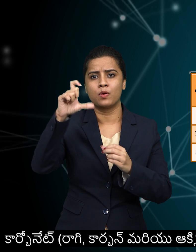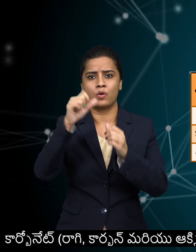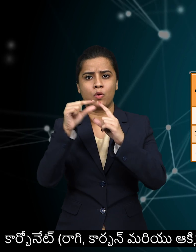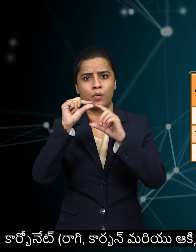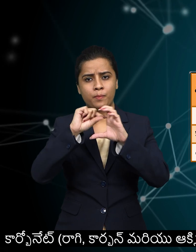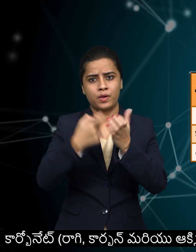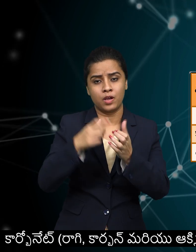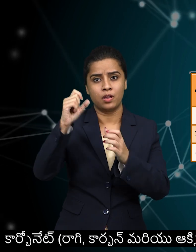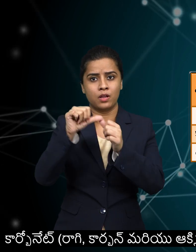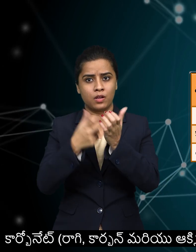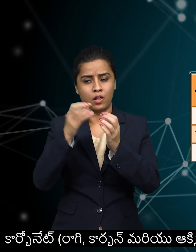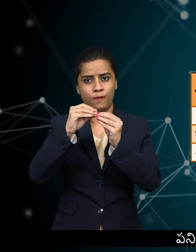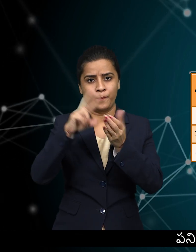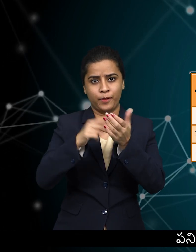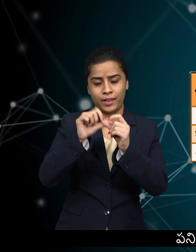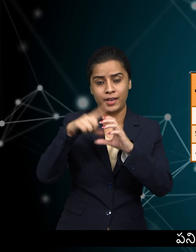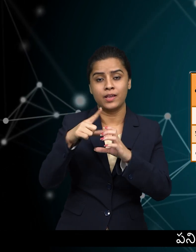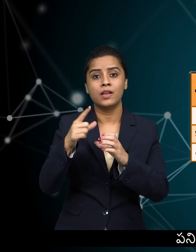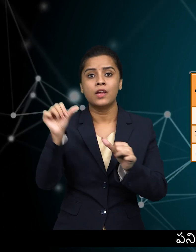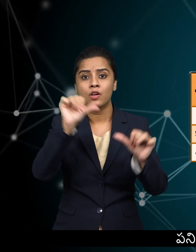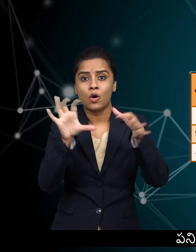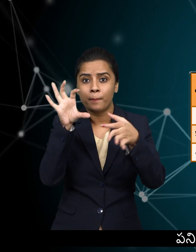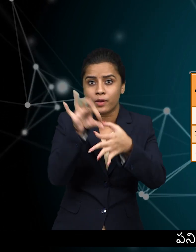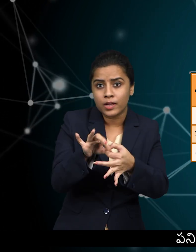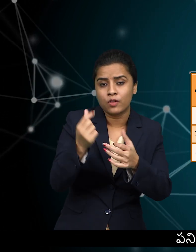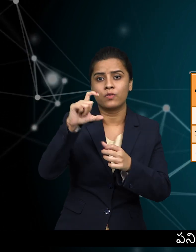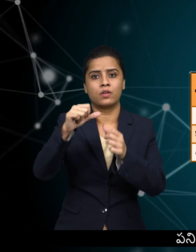సమ్మేళనం యొక్క 2 నమూనాలతో పనిచేస్తున్నాడు.